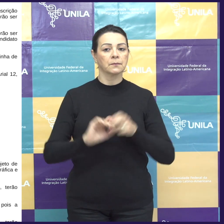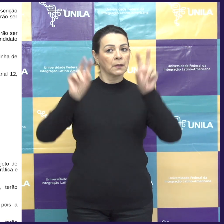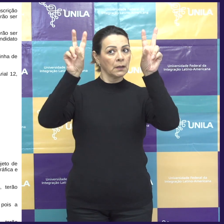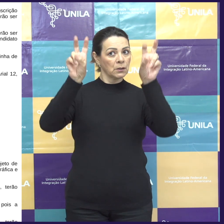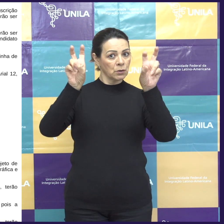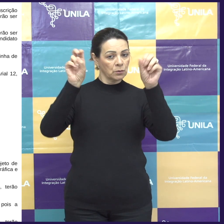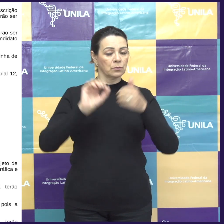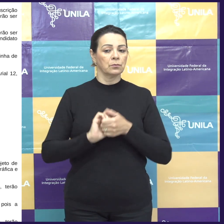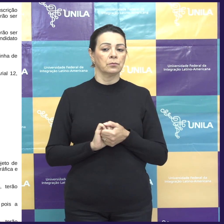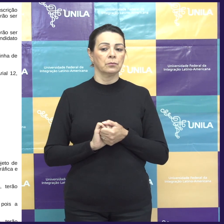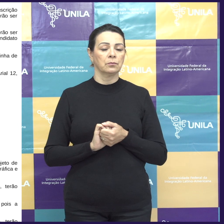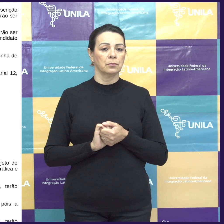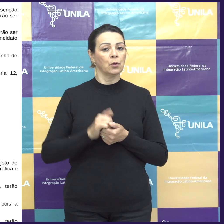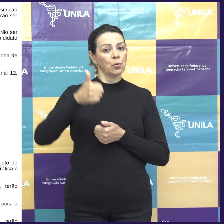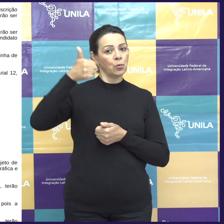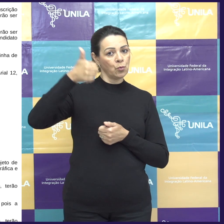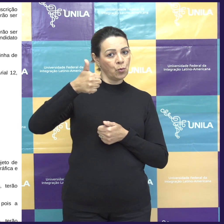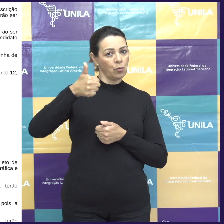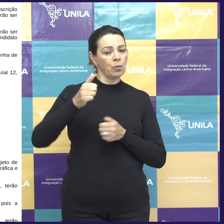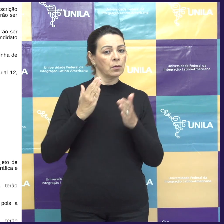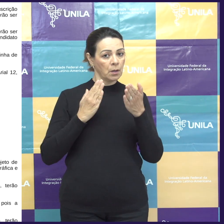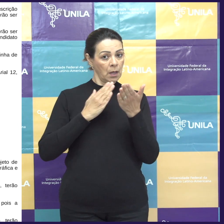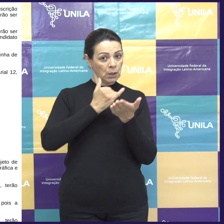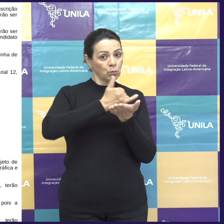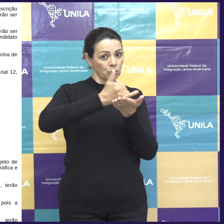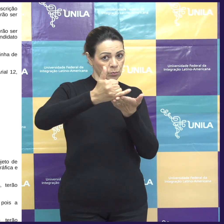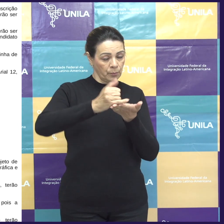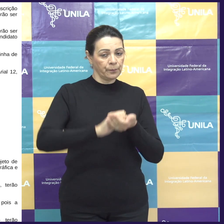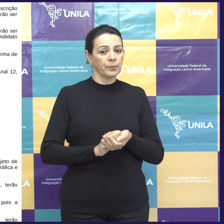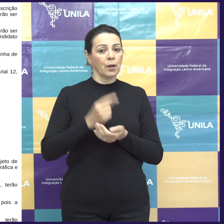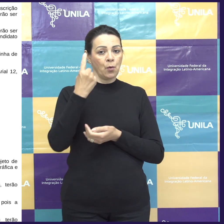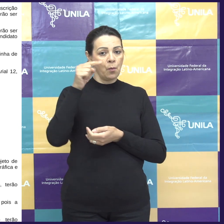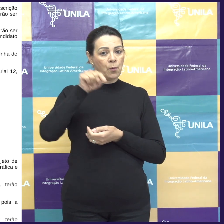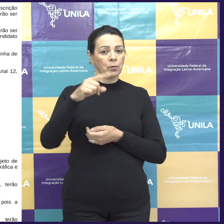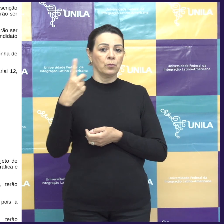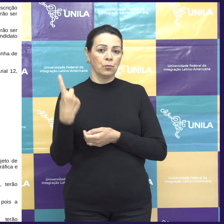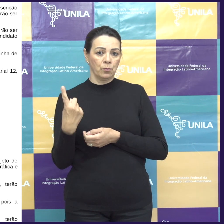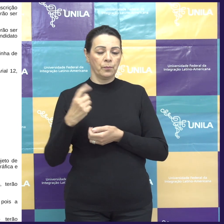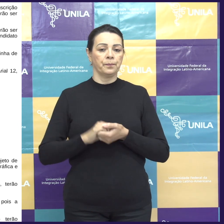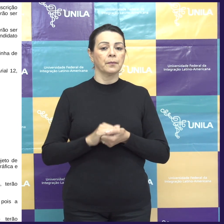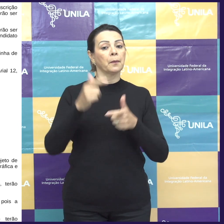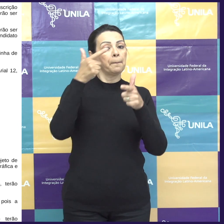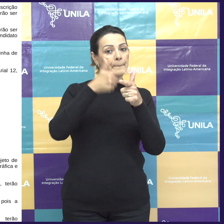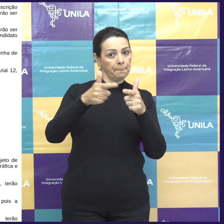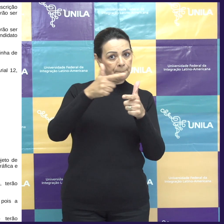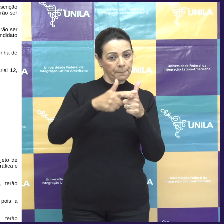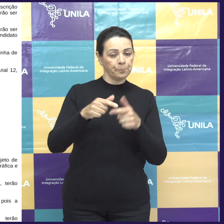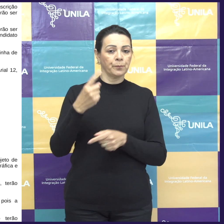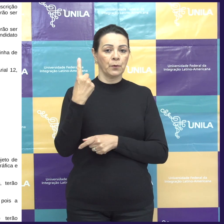Título: 1. Introdução. 1.1.